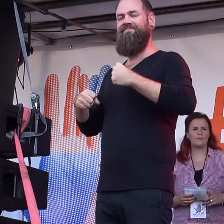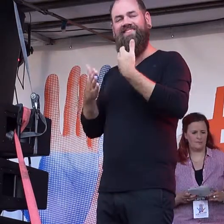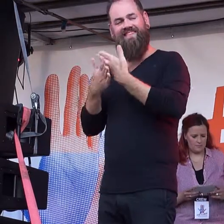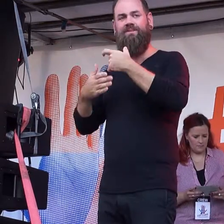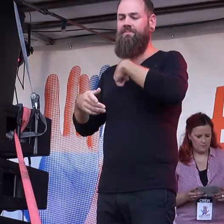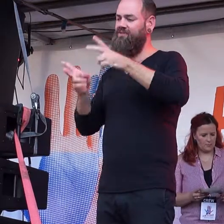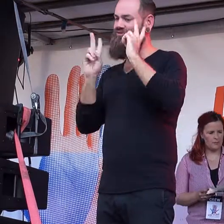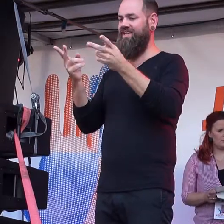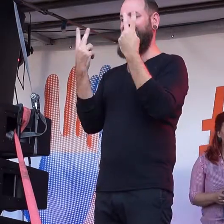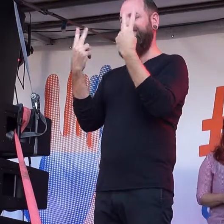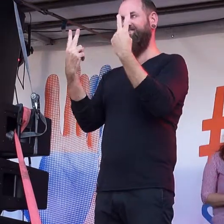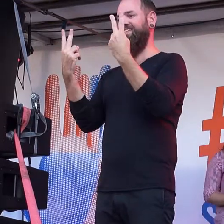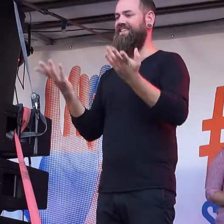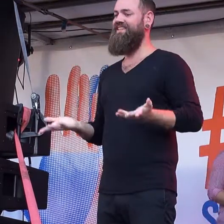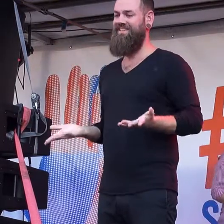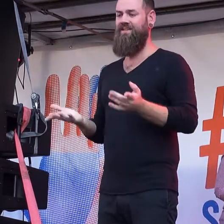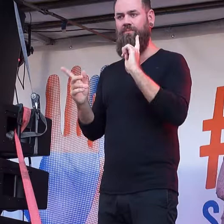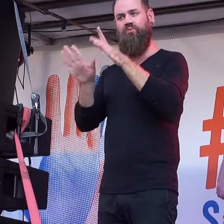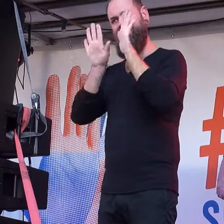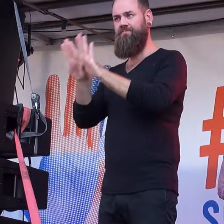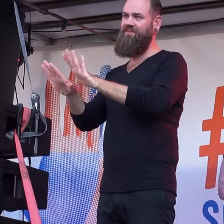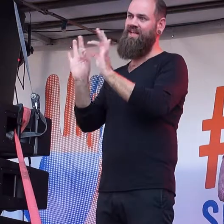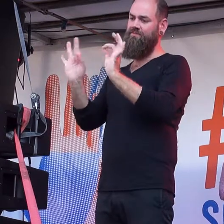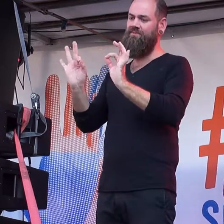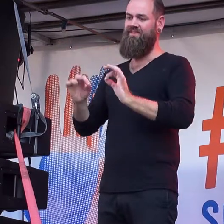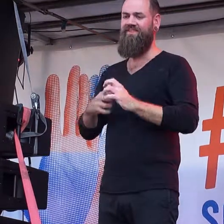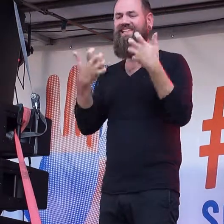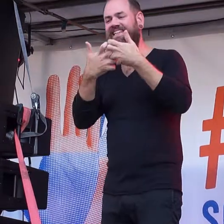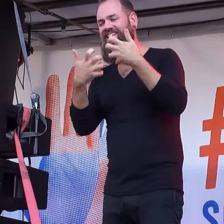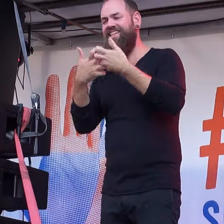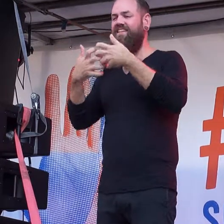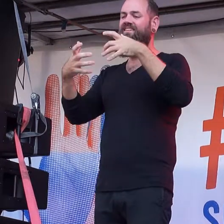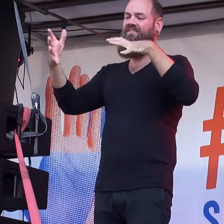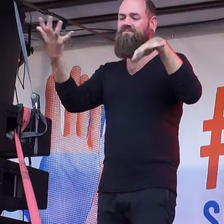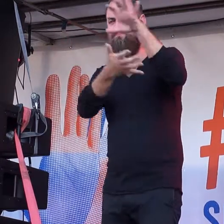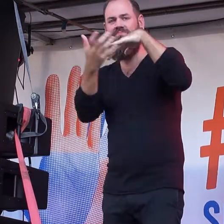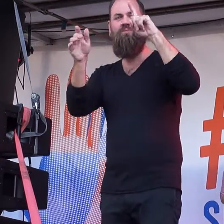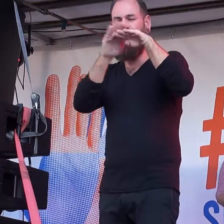in denen wir schon vor krieg terror verfolgung fliehen und bei uns schutz